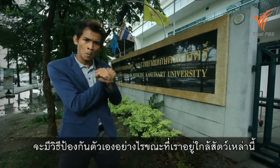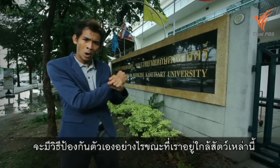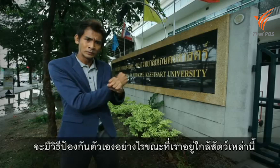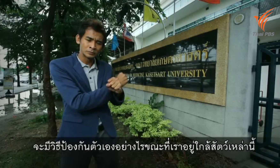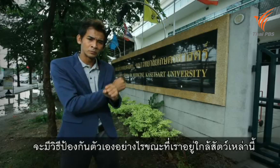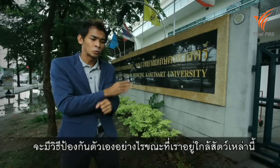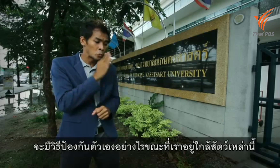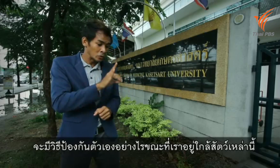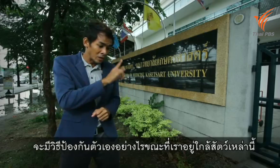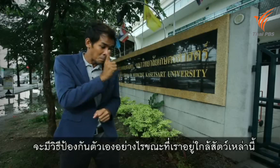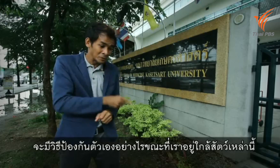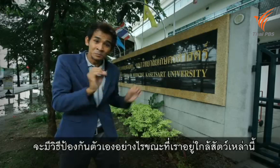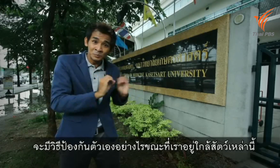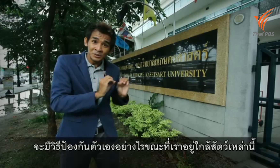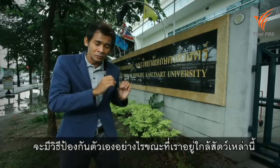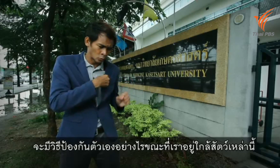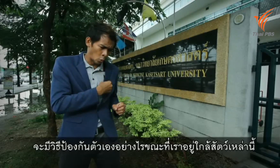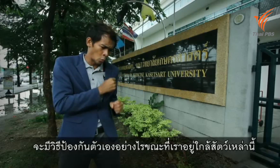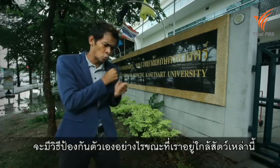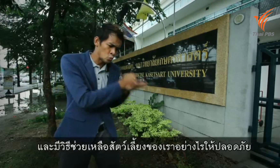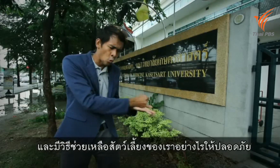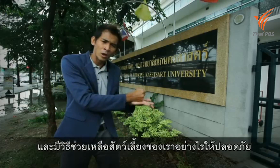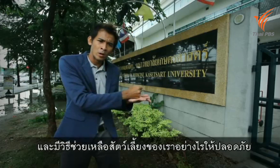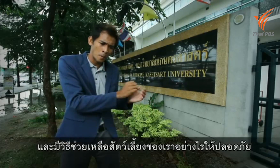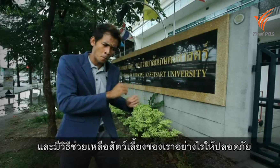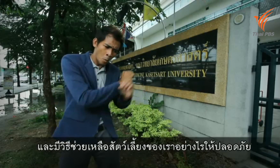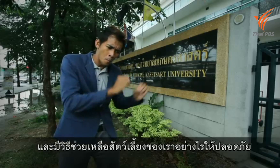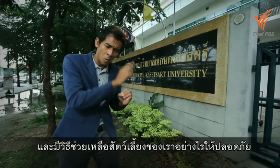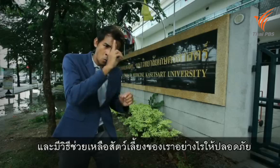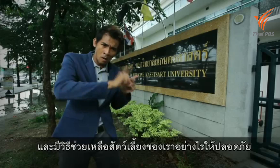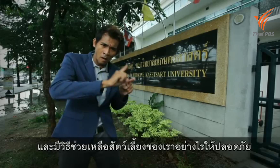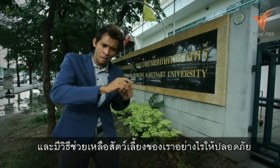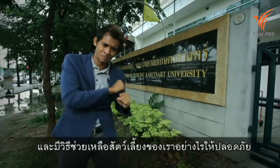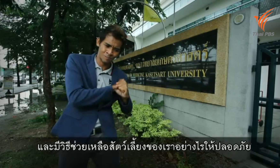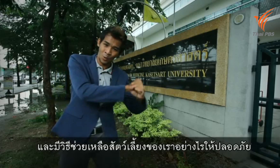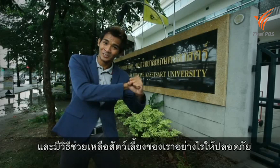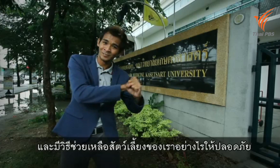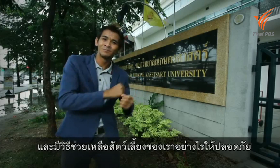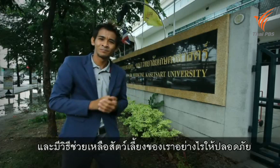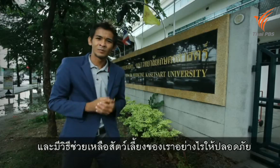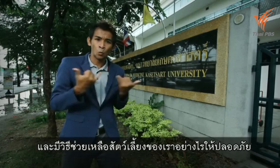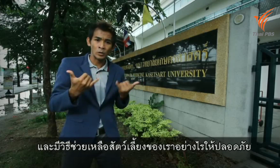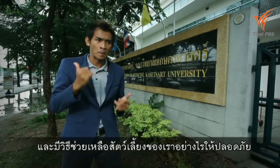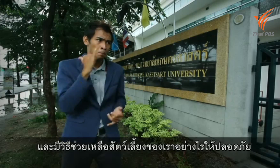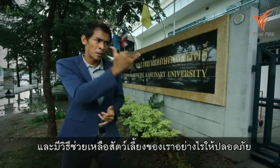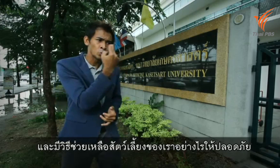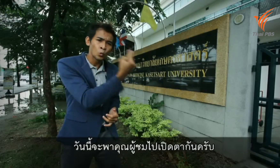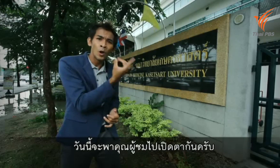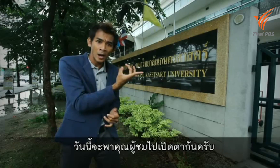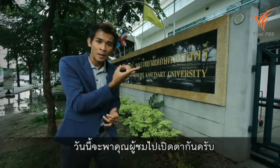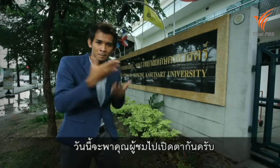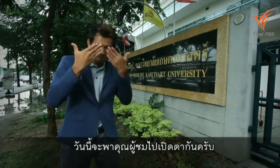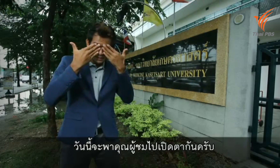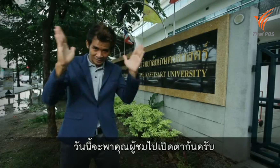องกันตัวเองอย่างไรขณะที่เราอยู่ใกล้สัตว์เหล่านี้และมีวิธีช่วยเหลือสัตว์เลี้ยงของเราอย่างไรให้ปลอดภัย